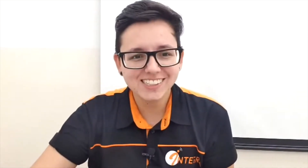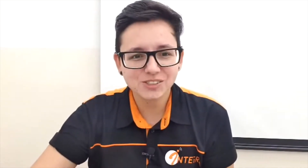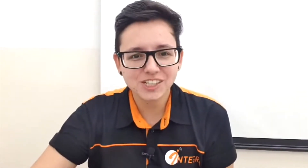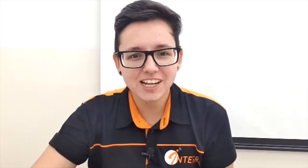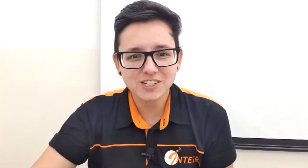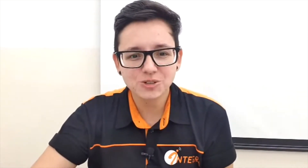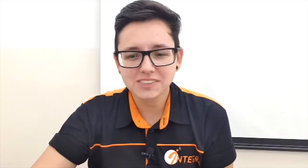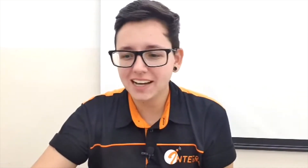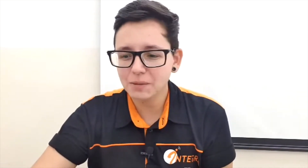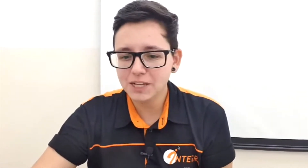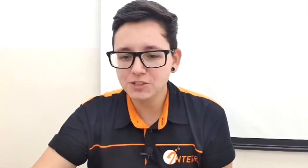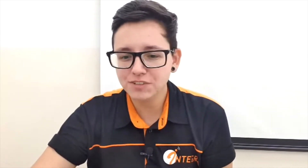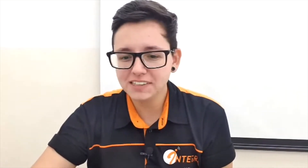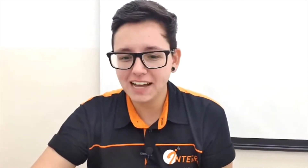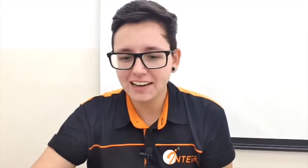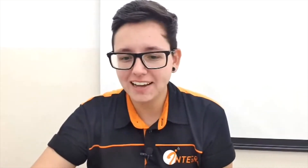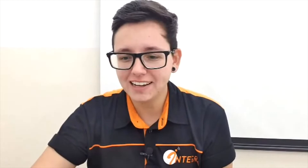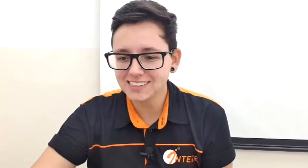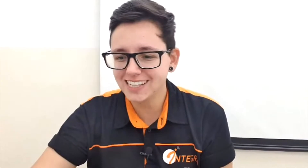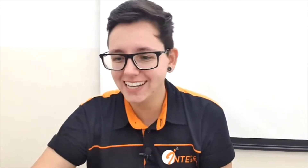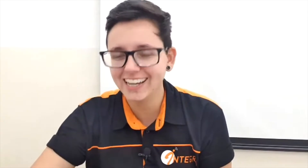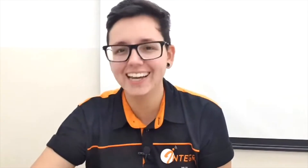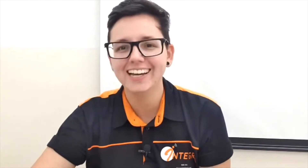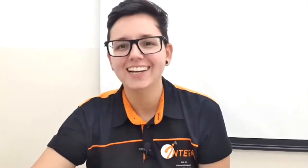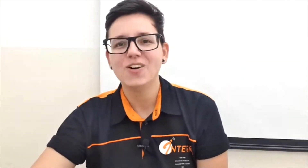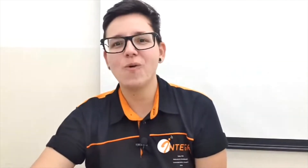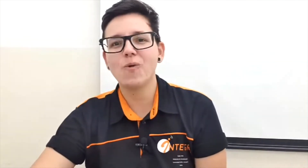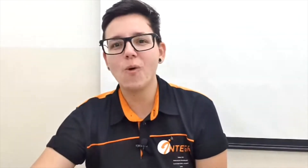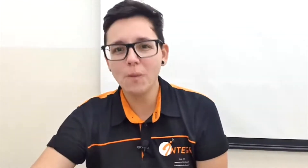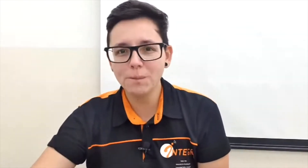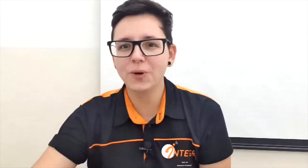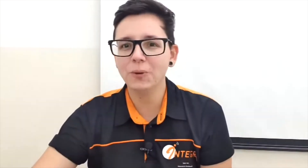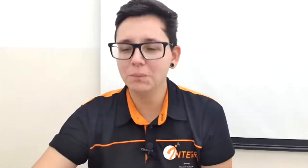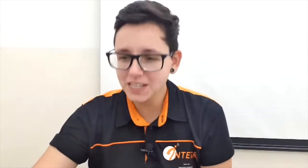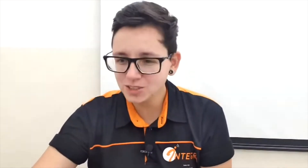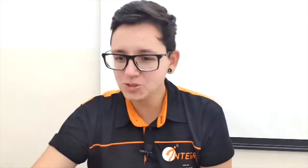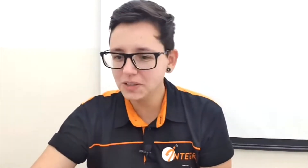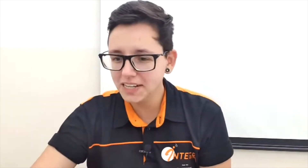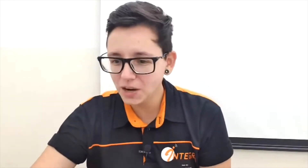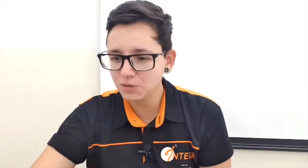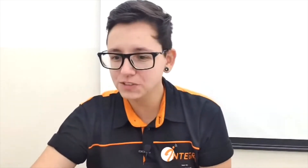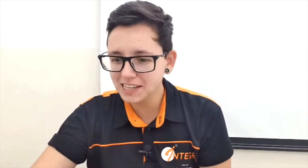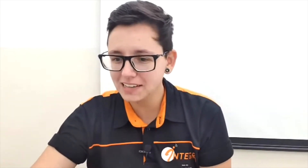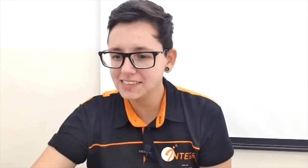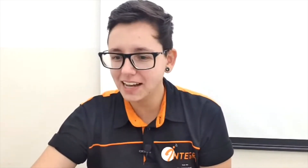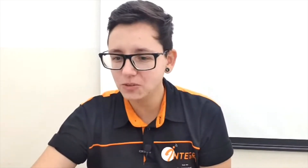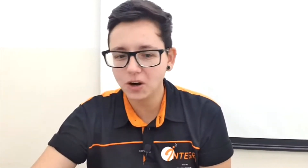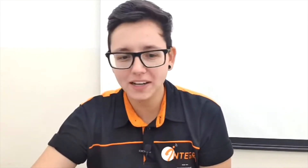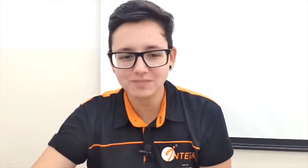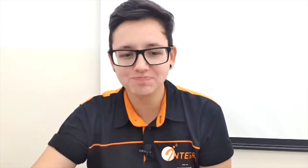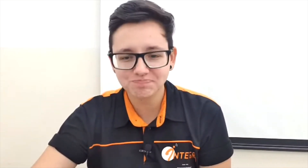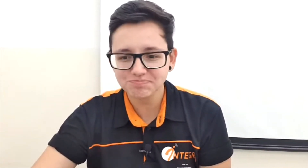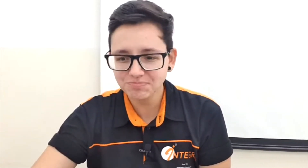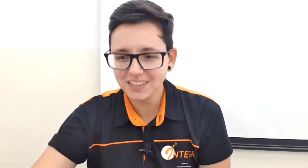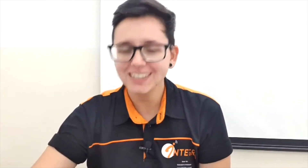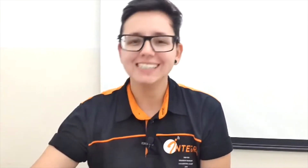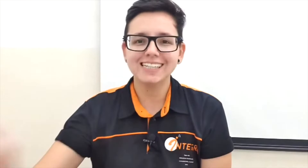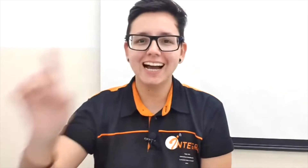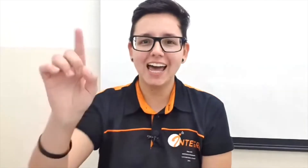disso, gente. Acabei de inventar, aliás. Um compromisso não oficializado. Olha, se na